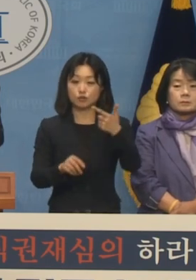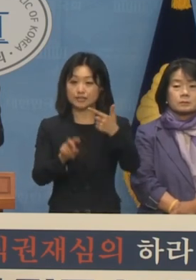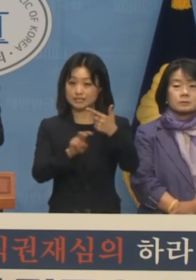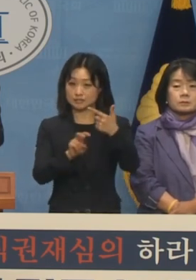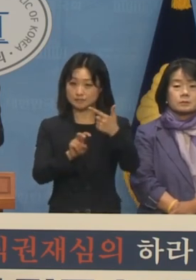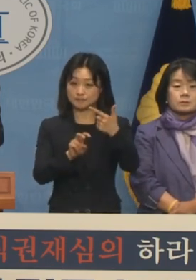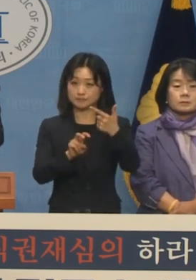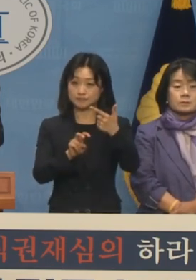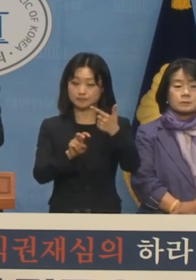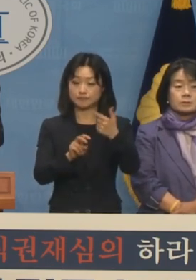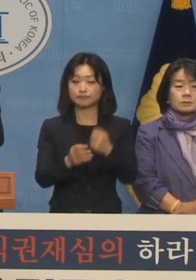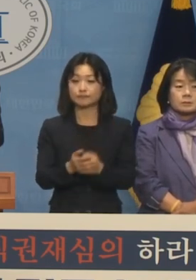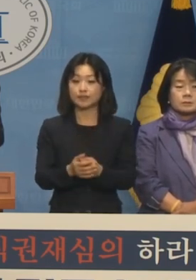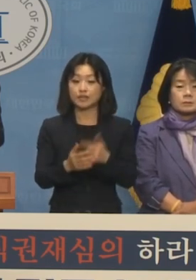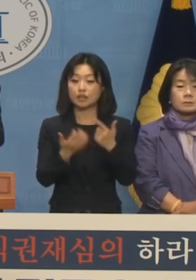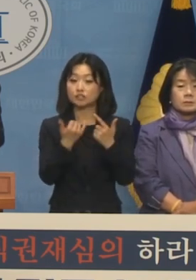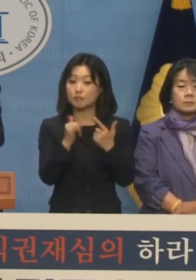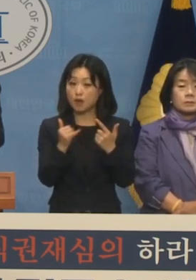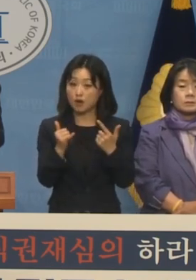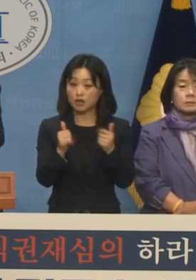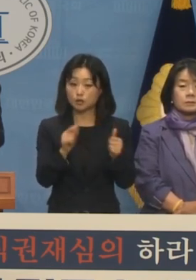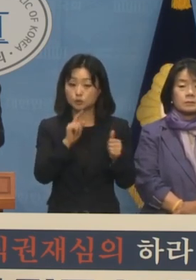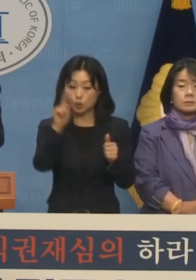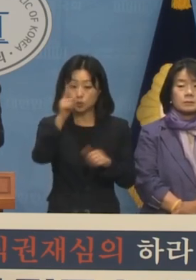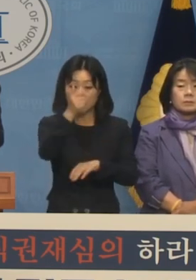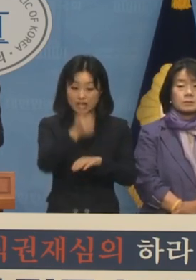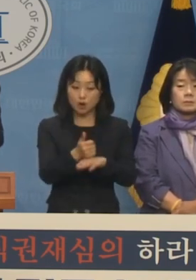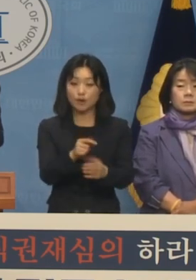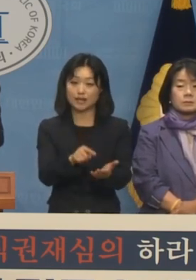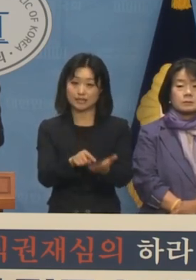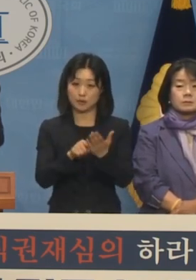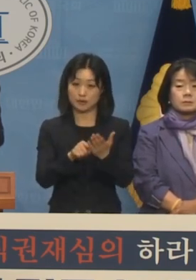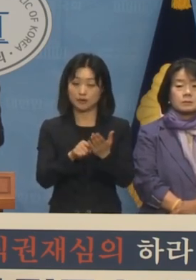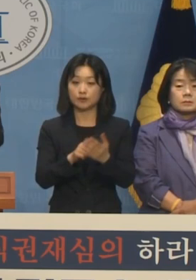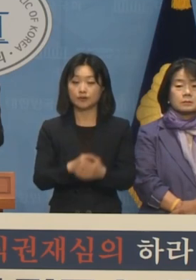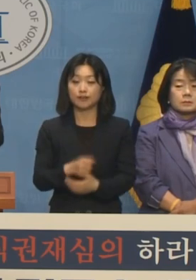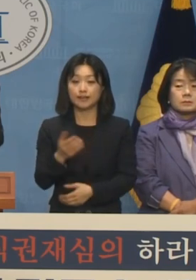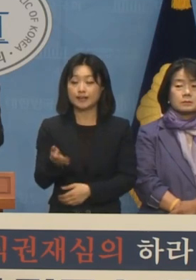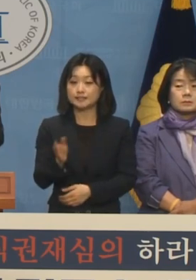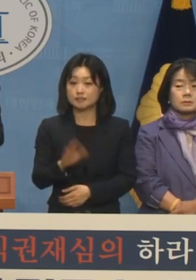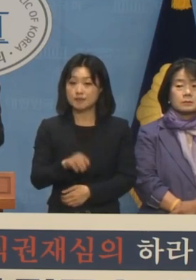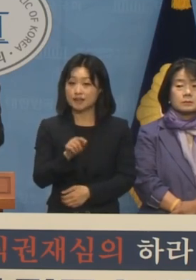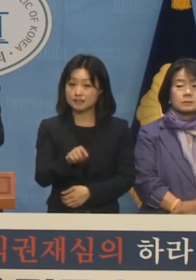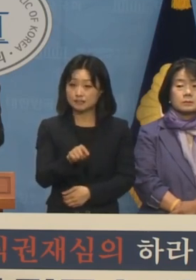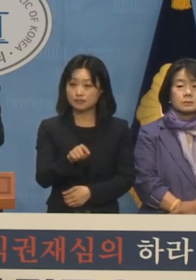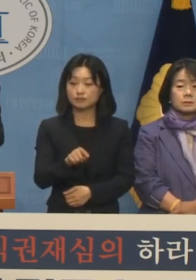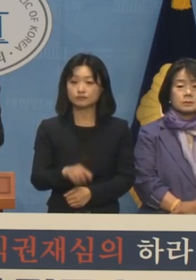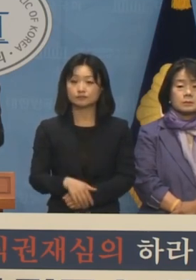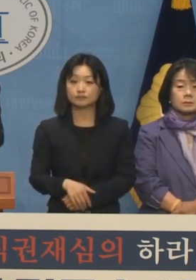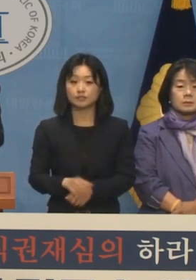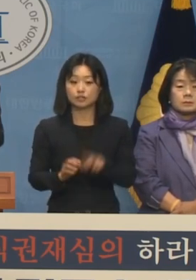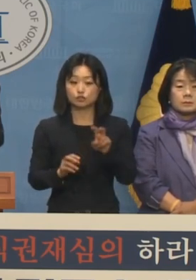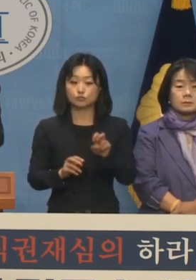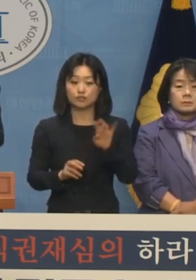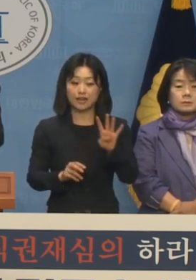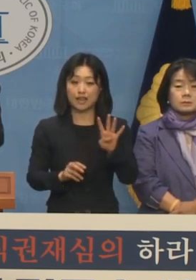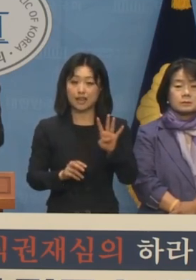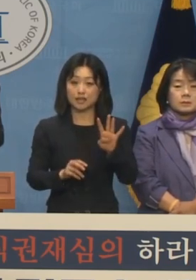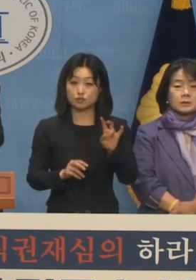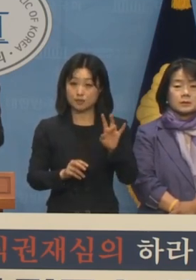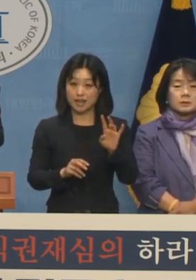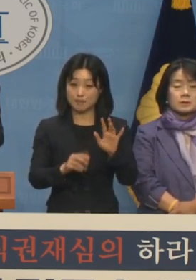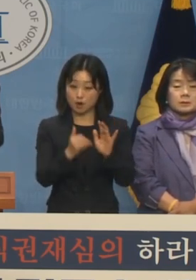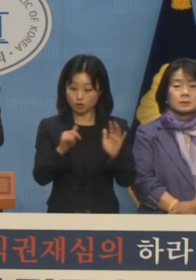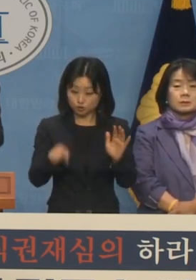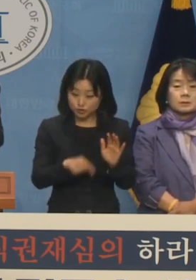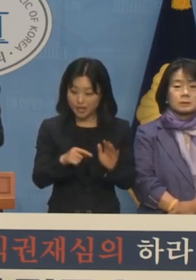20일에 6분의 이 소송의 결과가 나옵니다. 다만 그거는 24분 중에